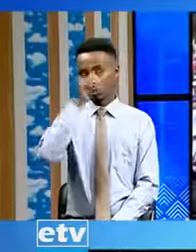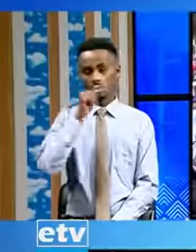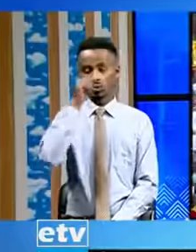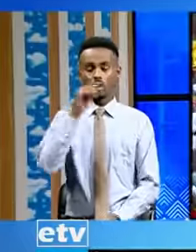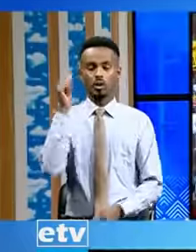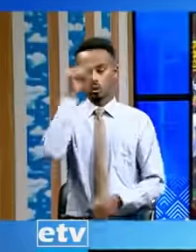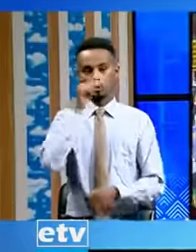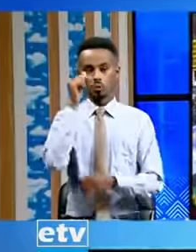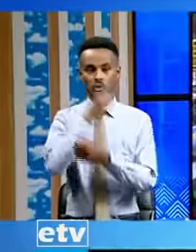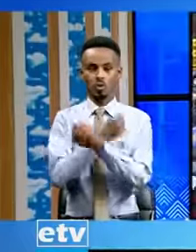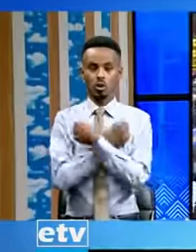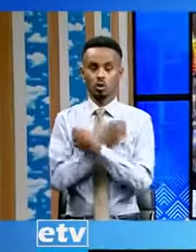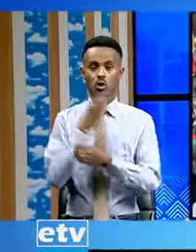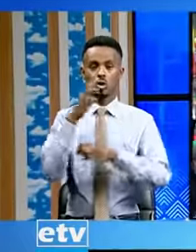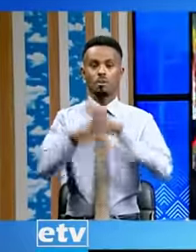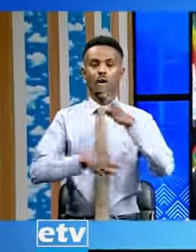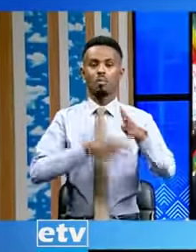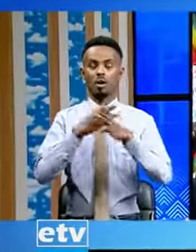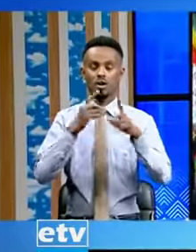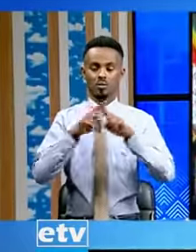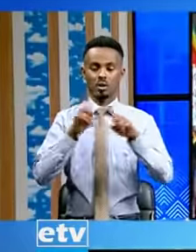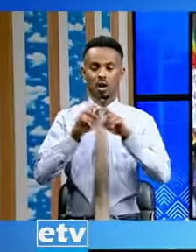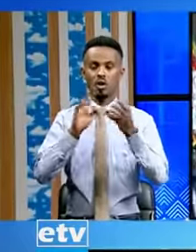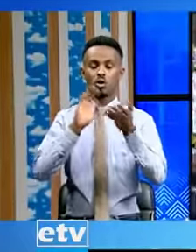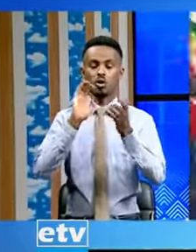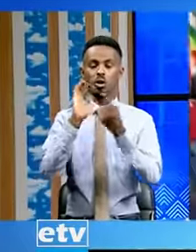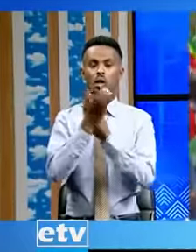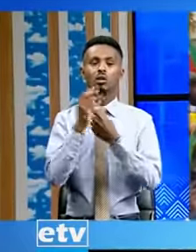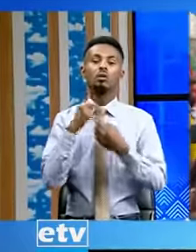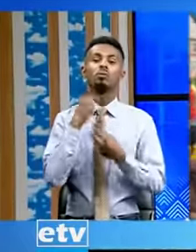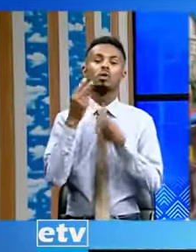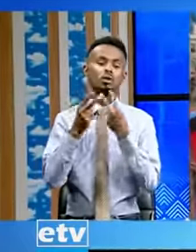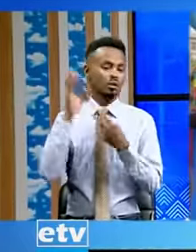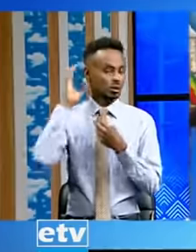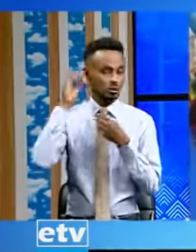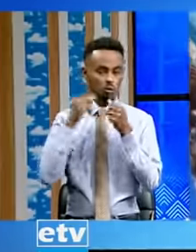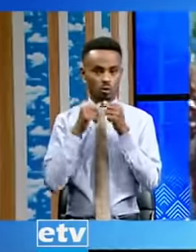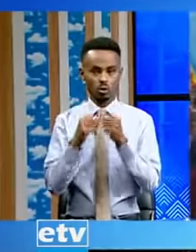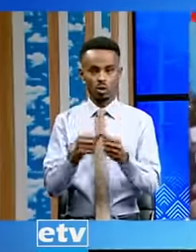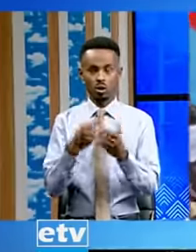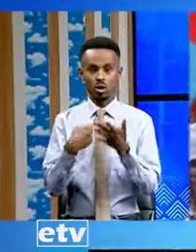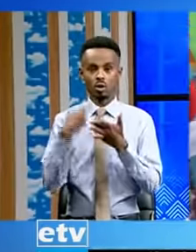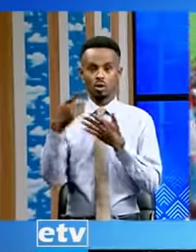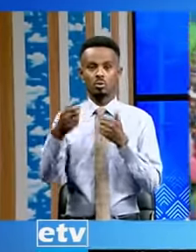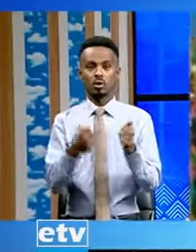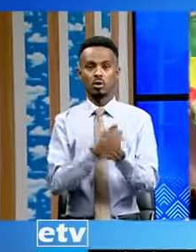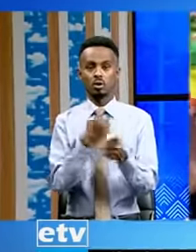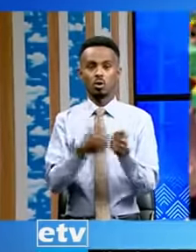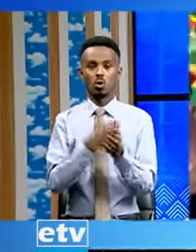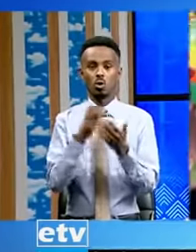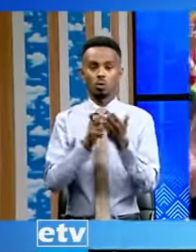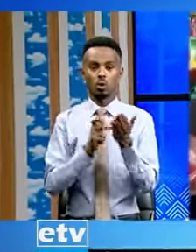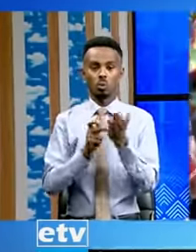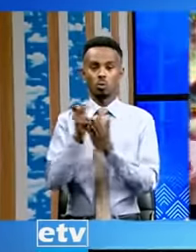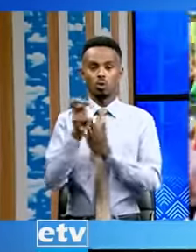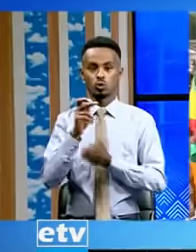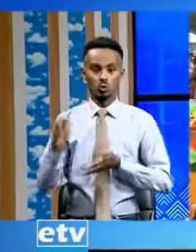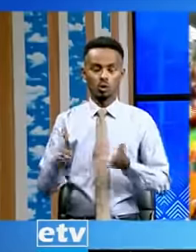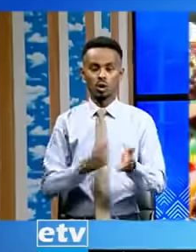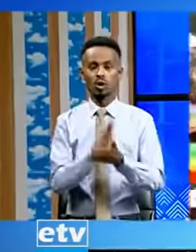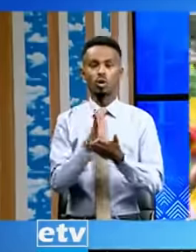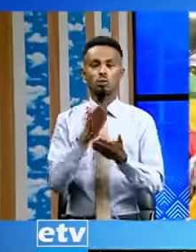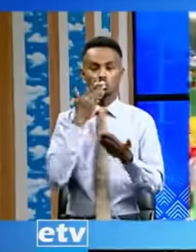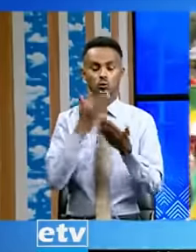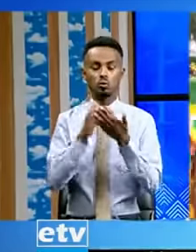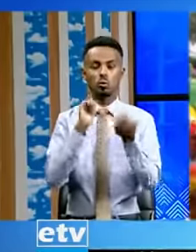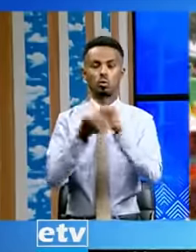ኢትዮጵያውያንና የኢትዮጵያ ወዳጆች ባለም አቀፍ በተለያየ መልኩ ድምጻቸውን ሲያሰሙ ቆይተዋል። ይህንንም ተከትሎ በዲፕሎማሲው ረገድ አውንታዊ